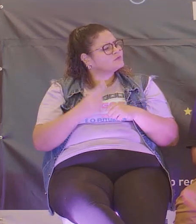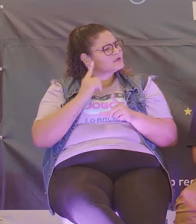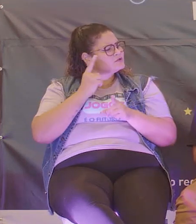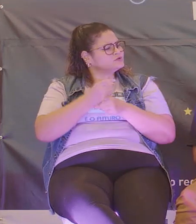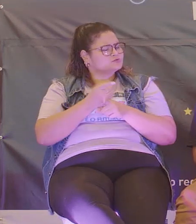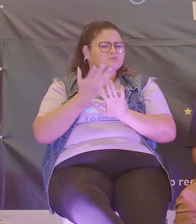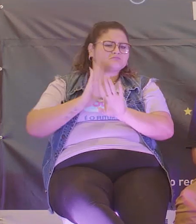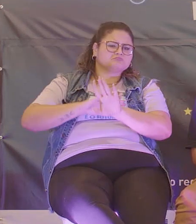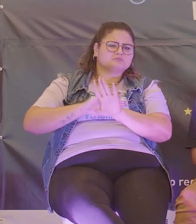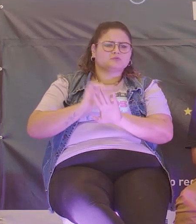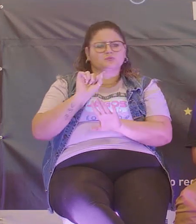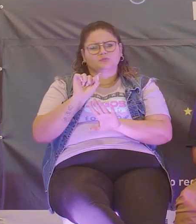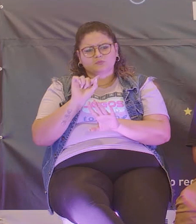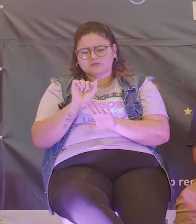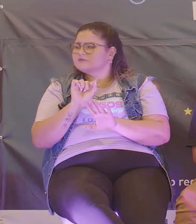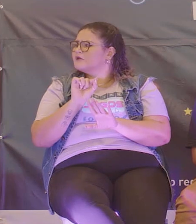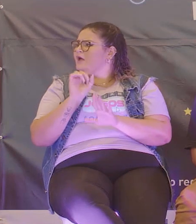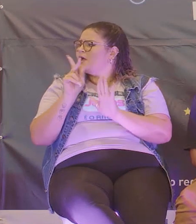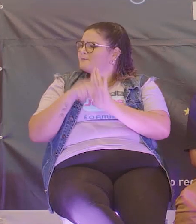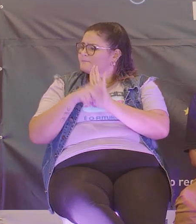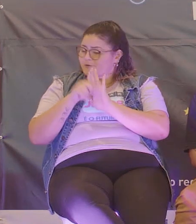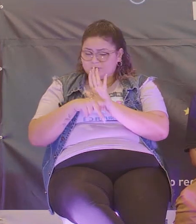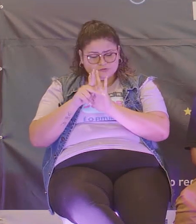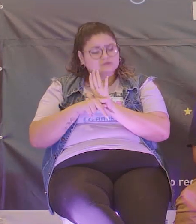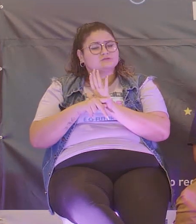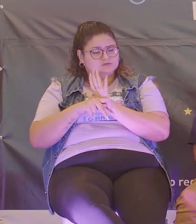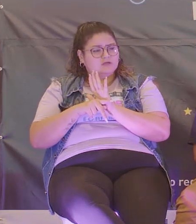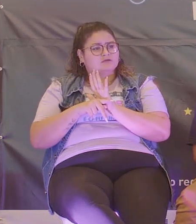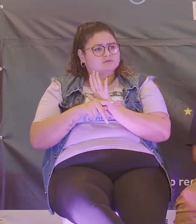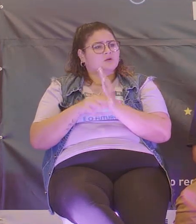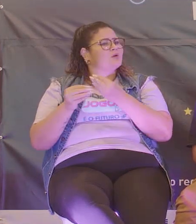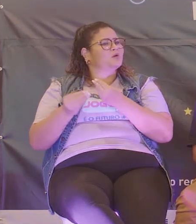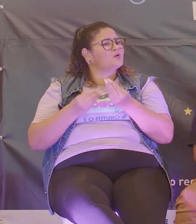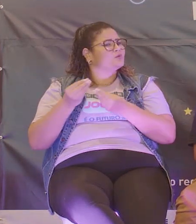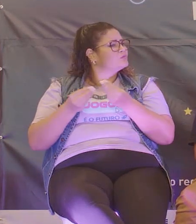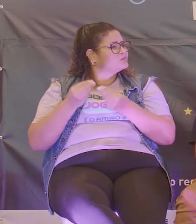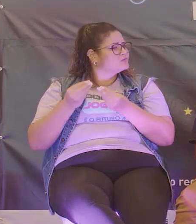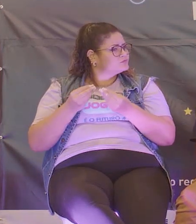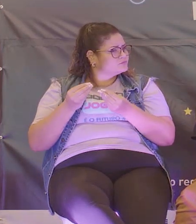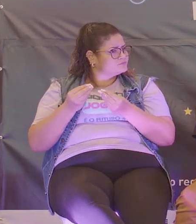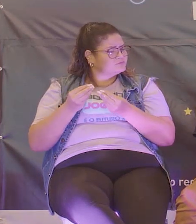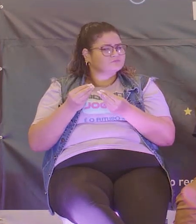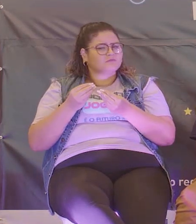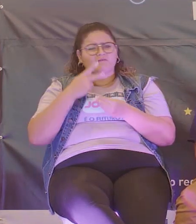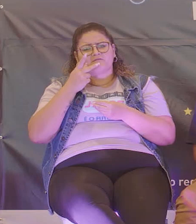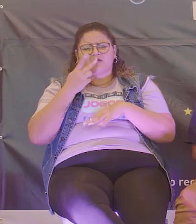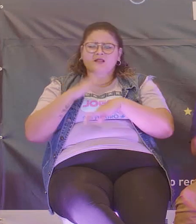bastidores que você está num projeto do jogo do Irmão do Jorel. Tem como você explicar um pouquinho pra gente aí mais sobre isso,